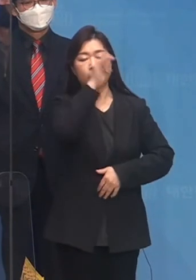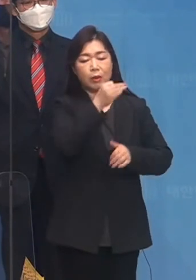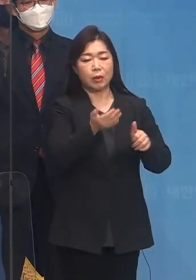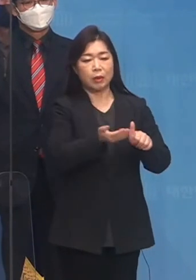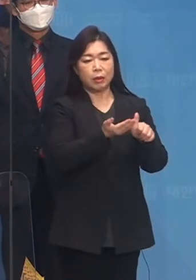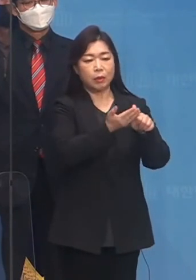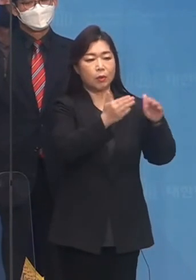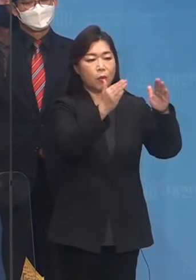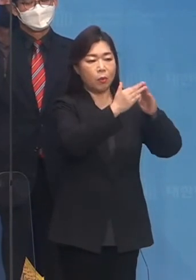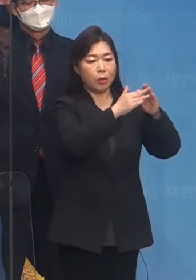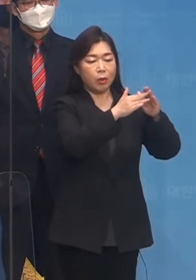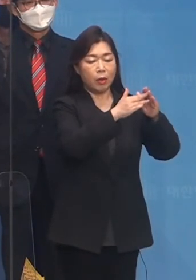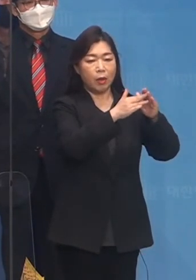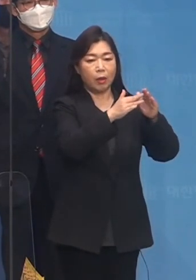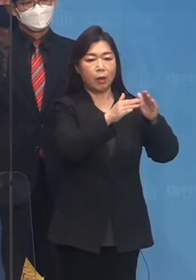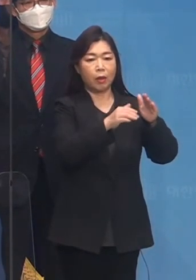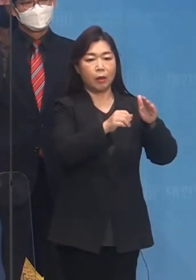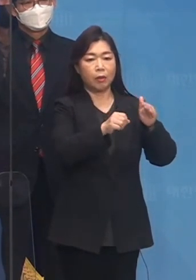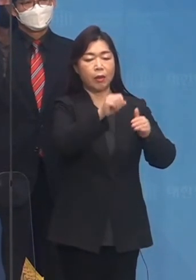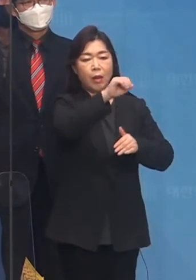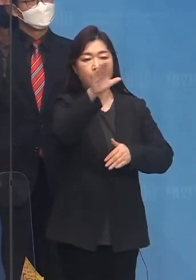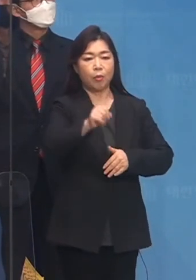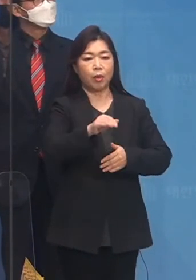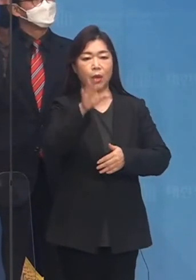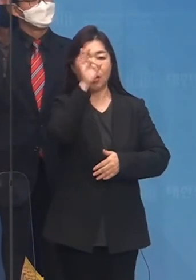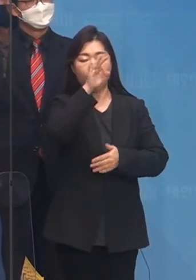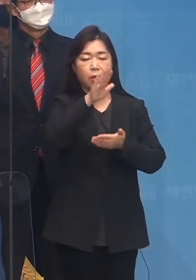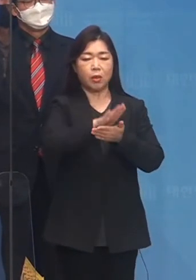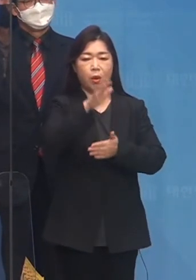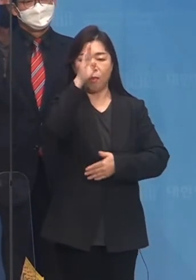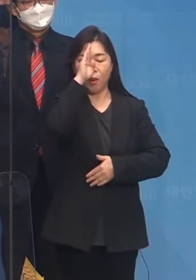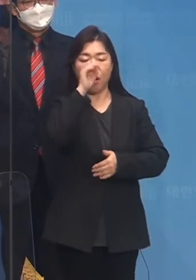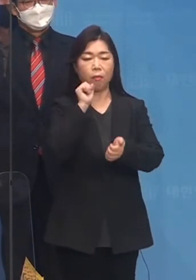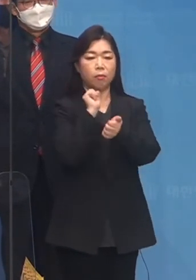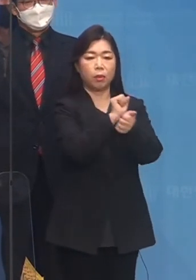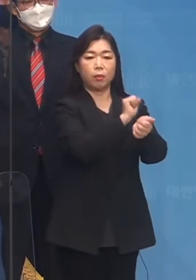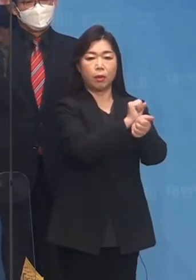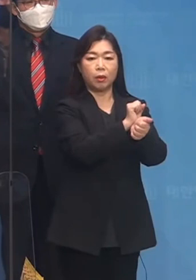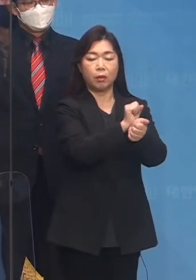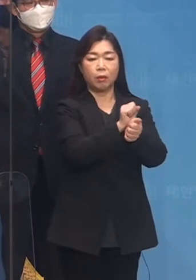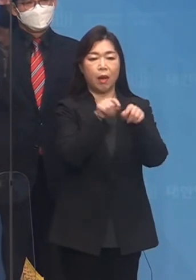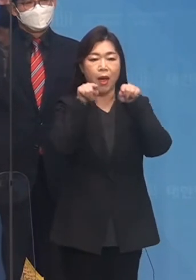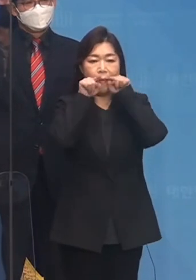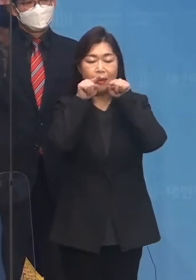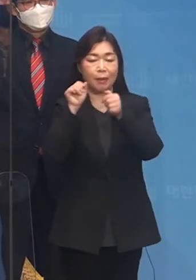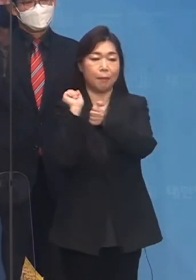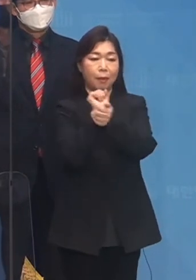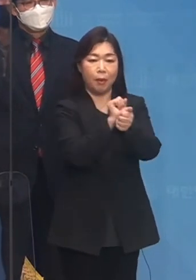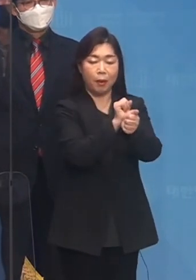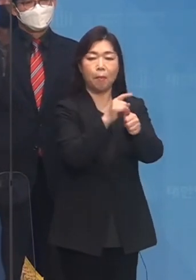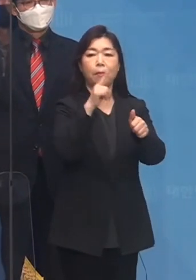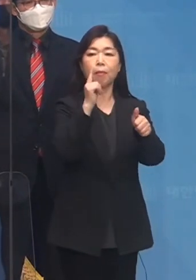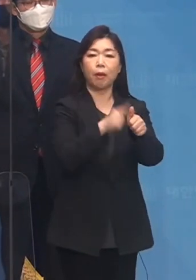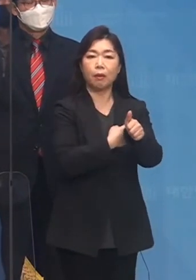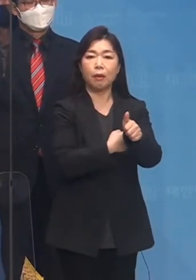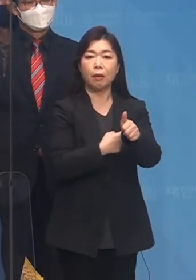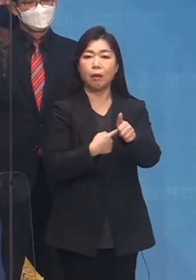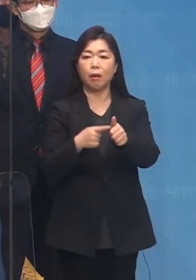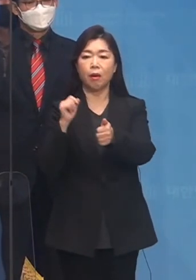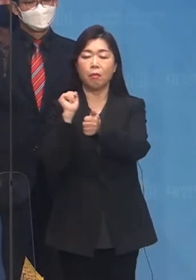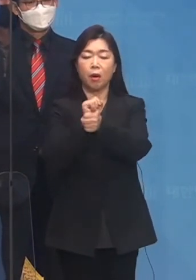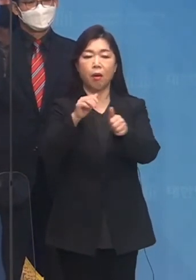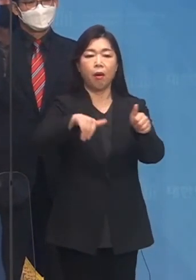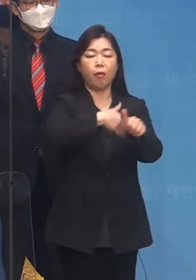질병이 계속 아프리카 열병이 터지고 있고요. 그 야생 멧돼지에서도 계속 나오고 있고, 그렇게 이렇게